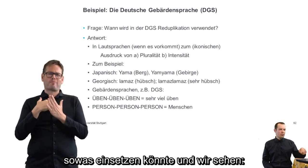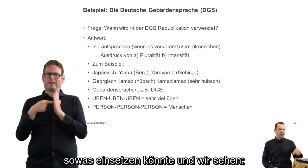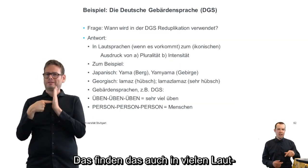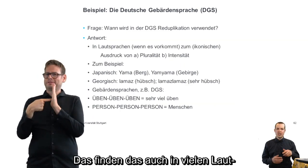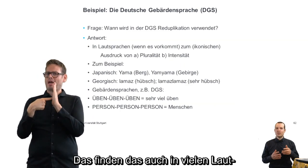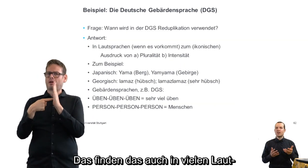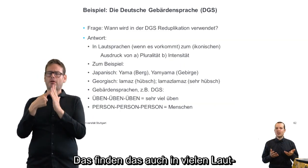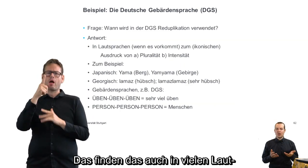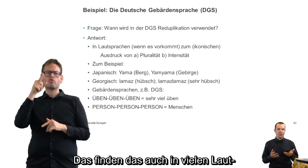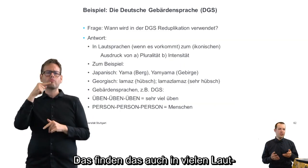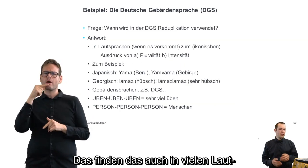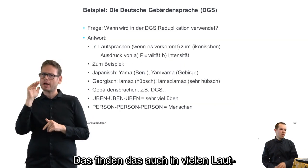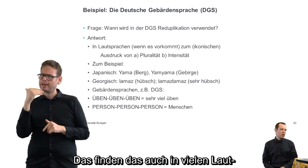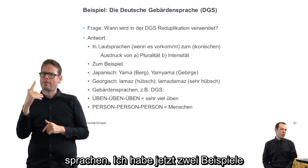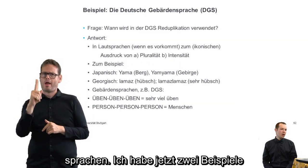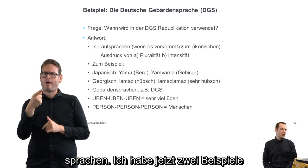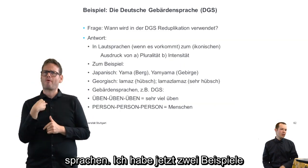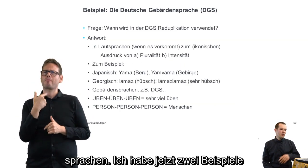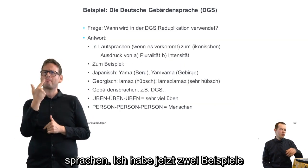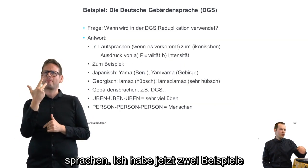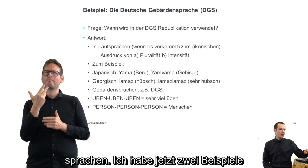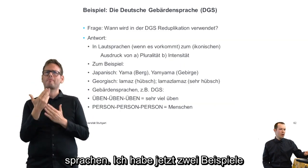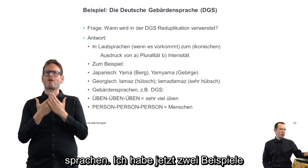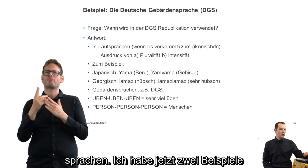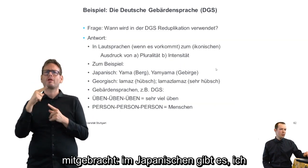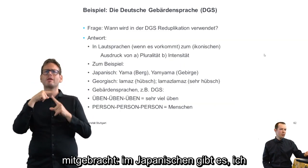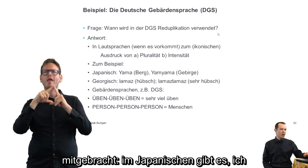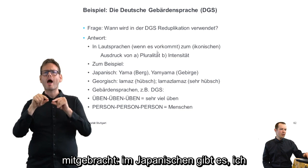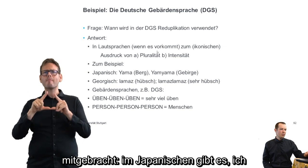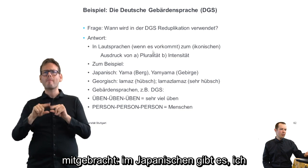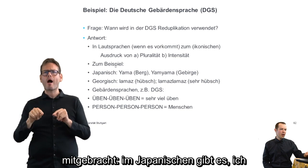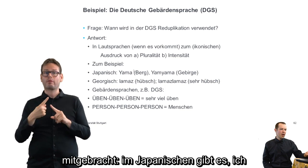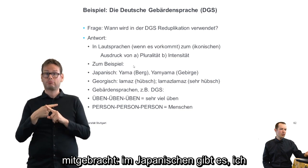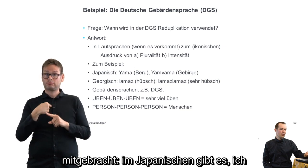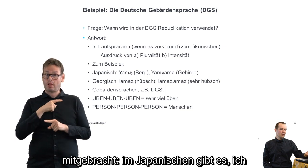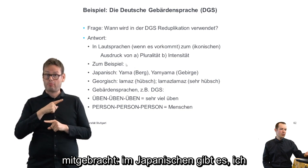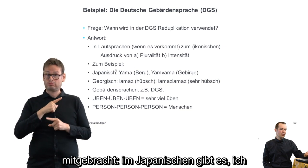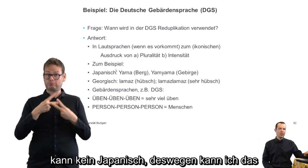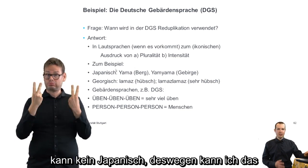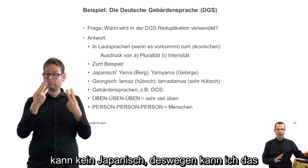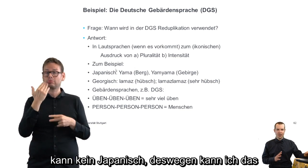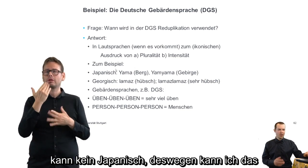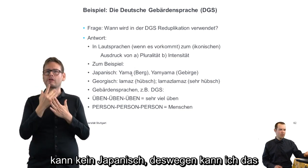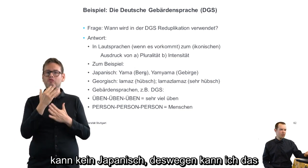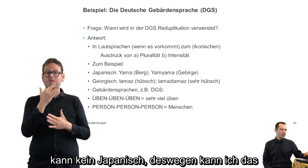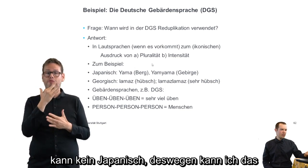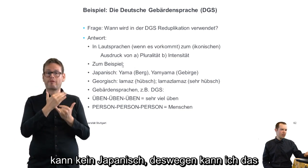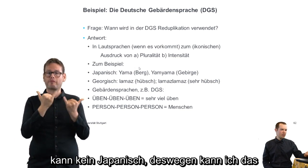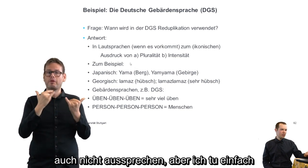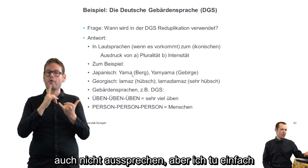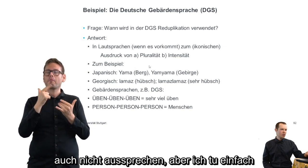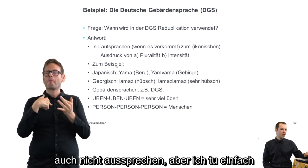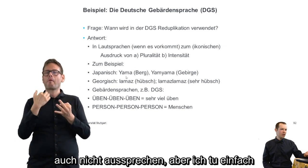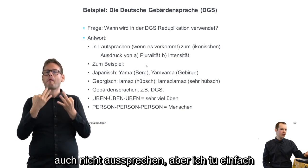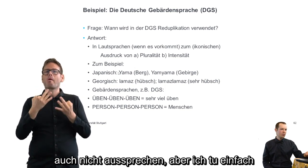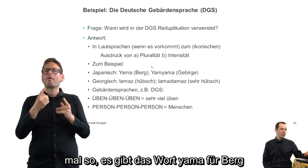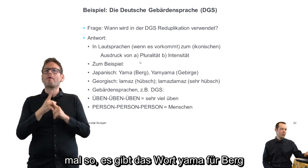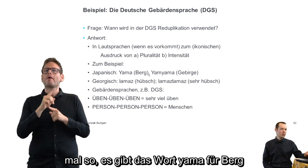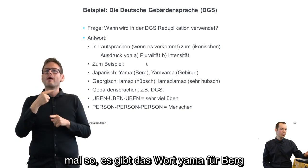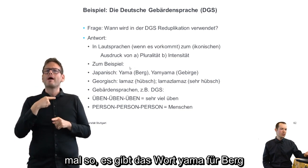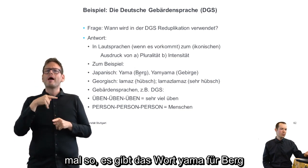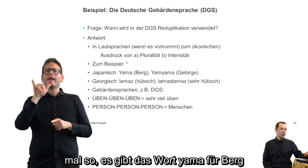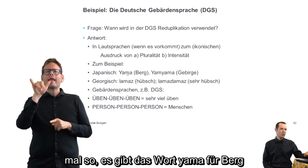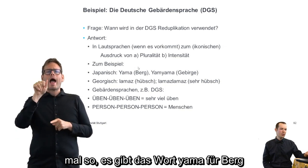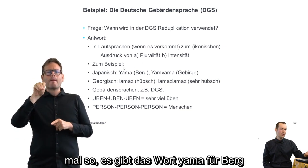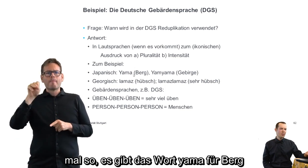und wir sehen das finden das auch in vielen Lautsprachen ich habe hier zwei Beispiele mitgebracht im japanischen gibt es ich kann kein Japanisch deswegen kann ich das auch nicht aussprechen aber ich tue